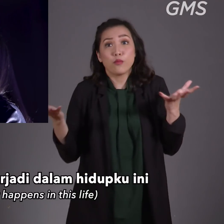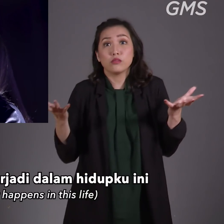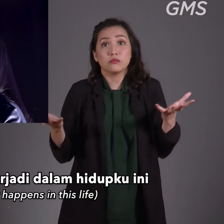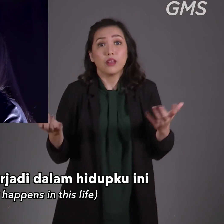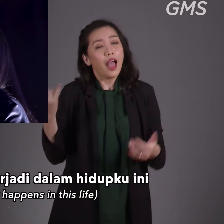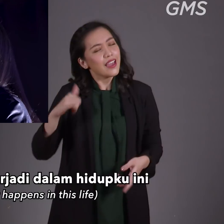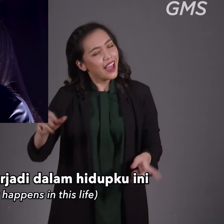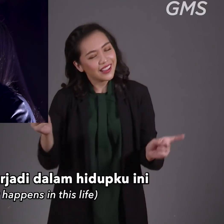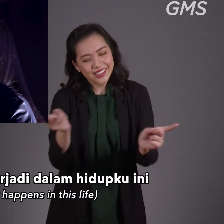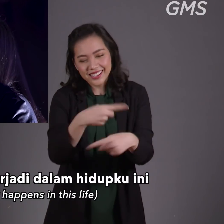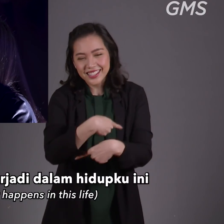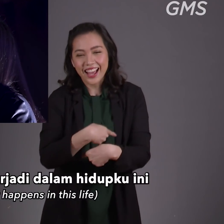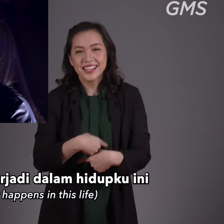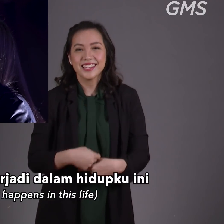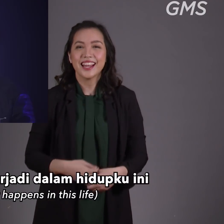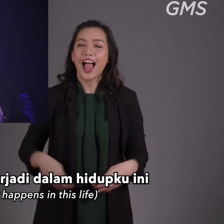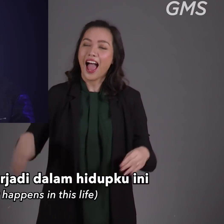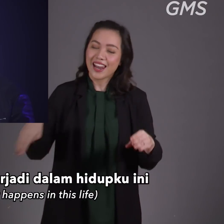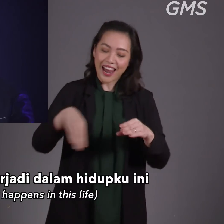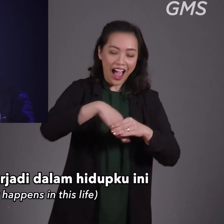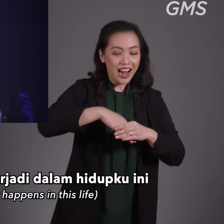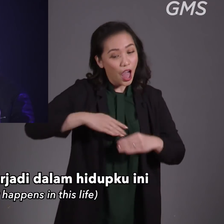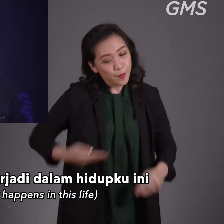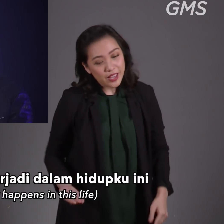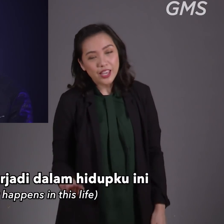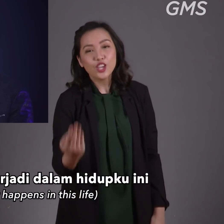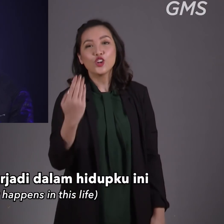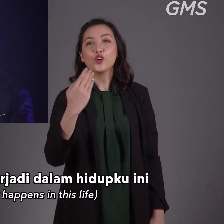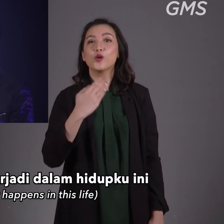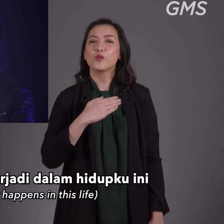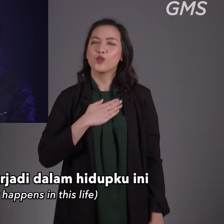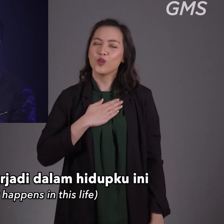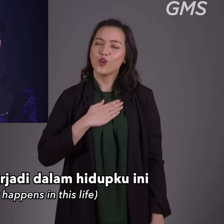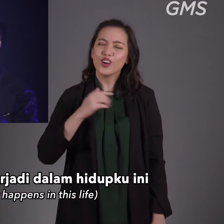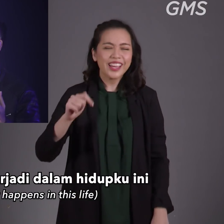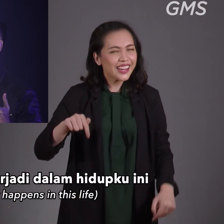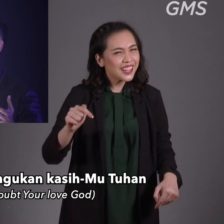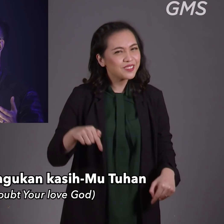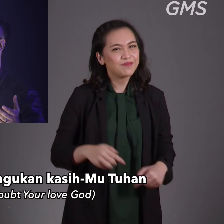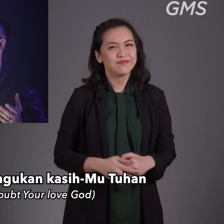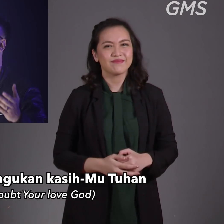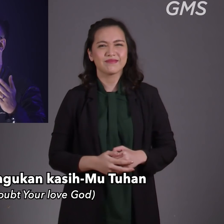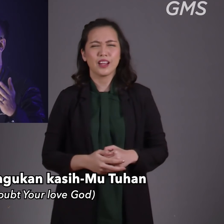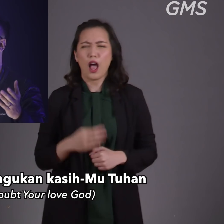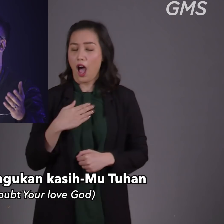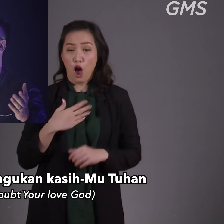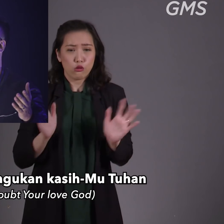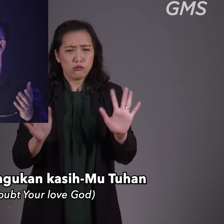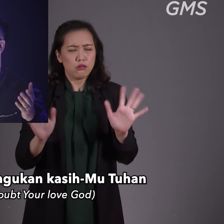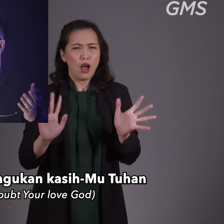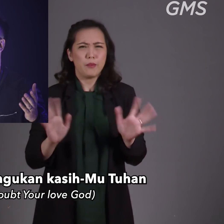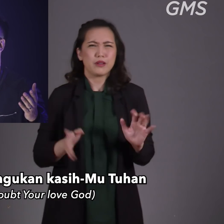Apapun yang terjadi dalam hidupku ini,